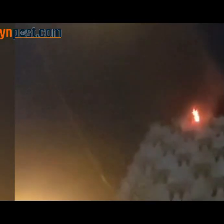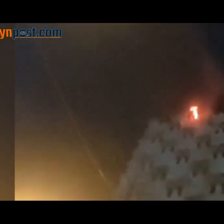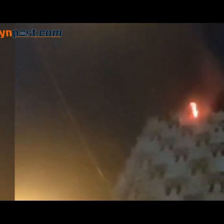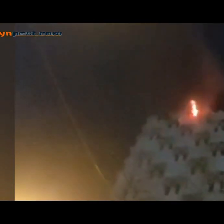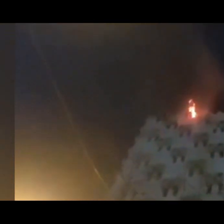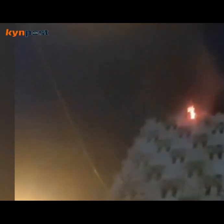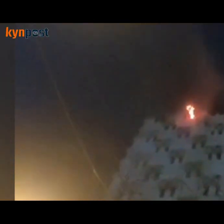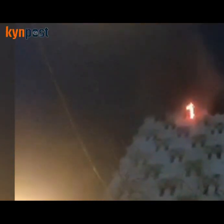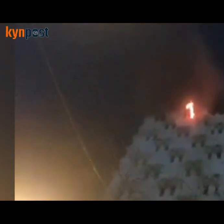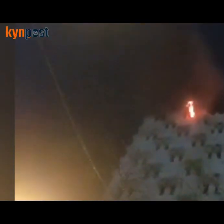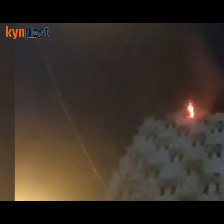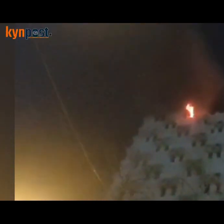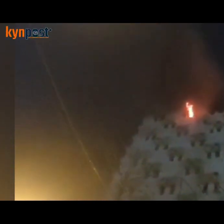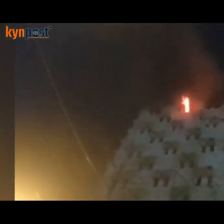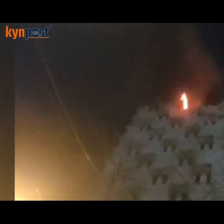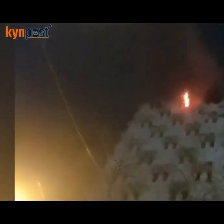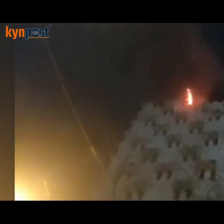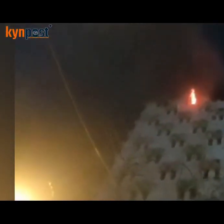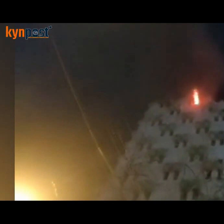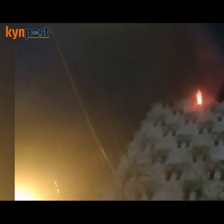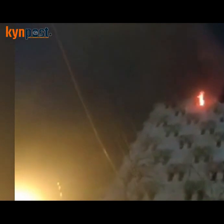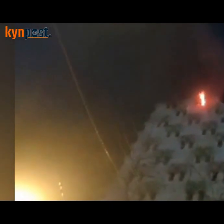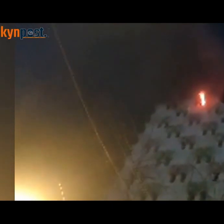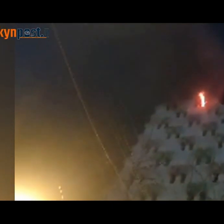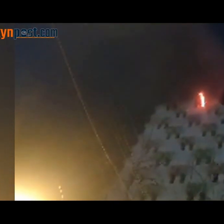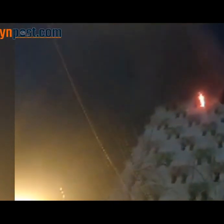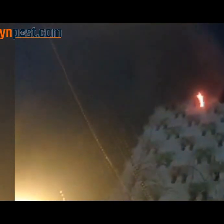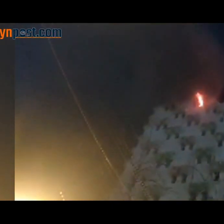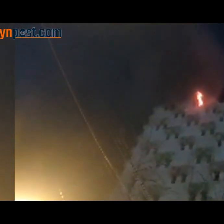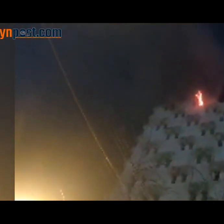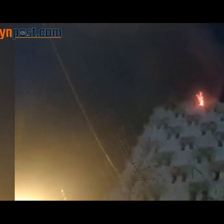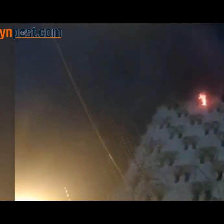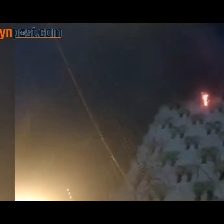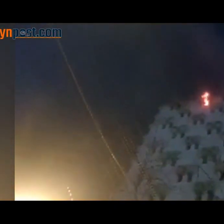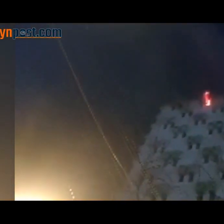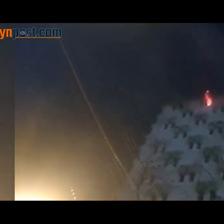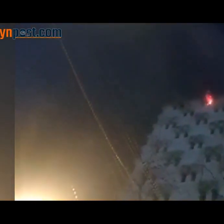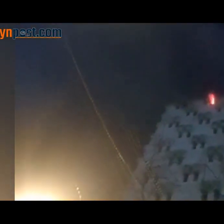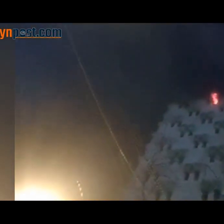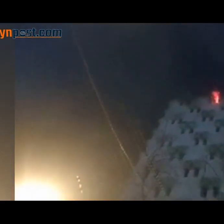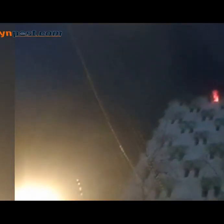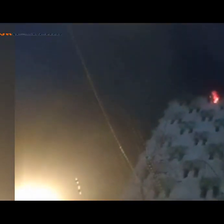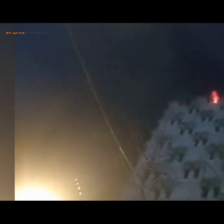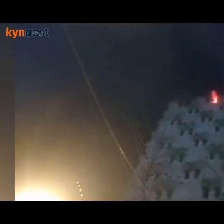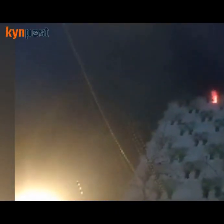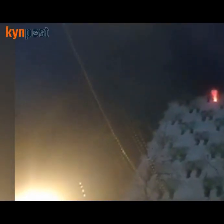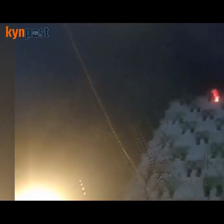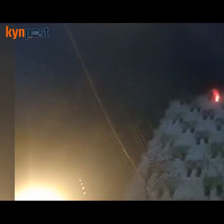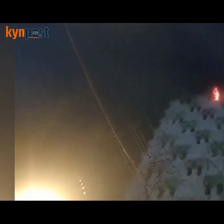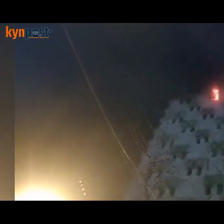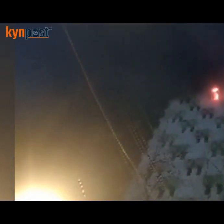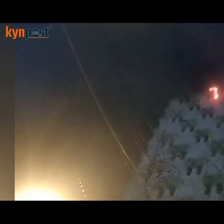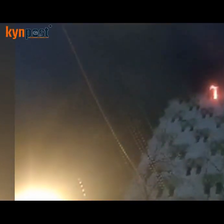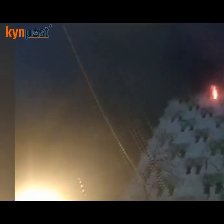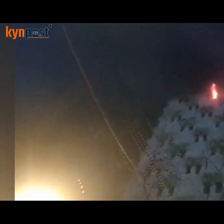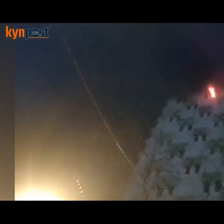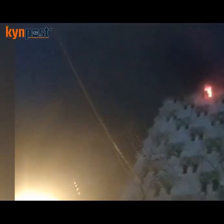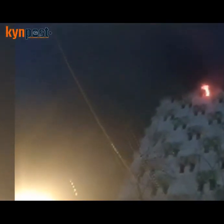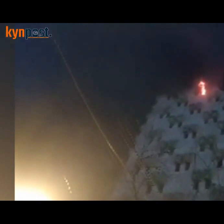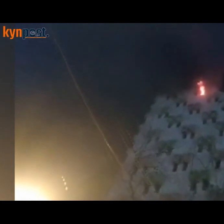बहुमंजिला इमारत में सोमवार शाम को भीषण आग लग गई, जिससे इस भीड़भाड़ वाले इलाके में अफरा तफरी मच गई और लोग जान बचाकर बाहर